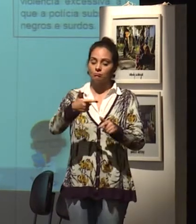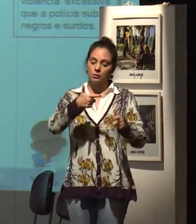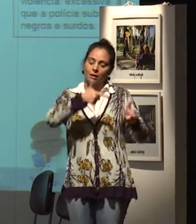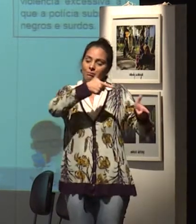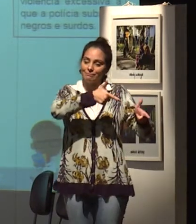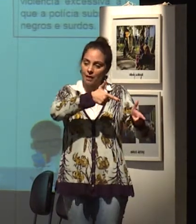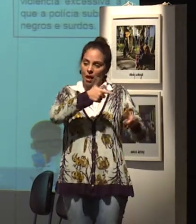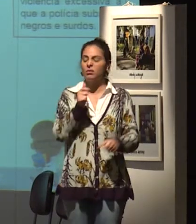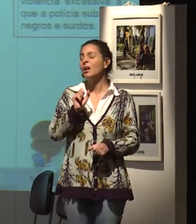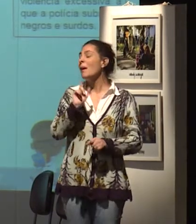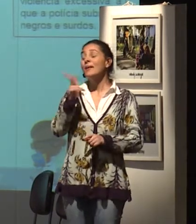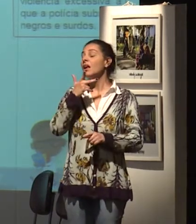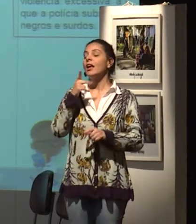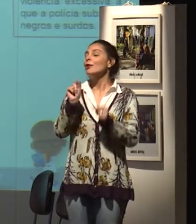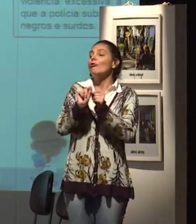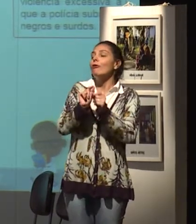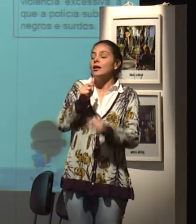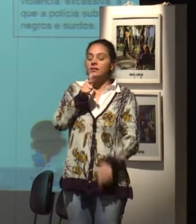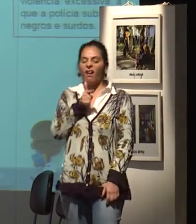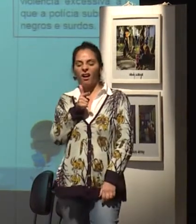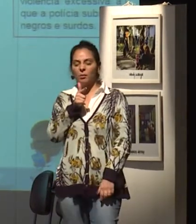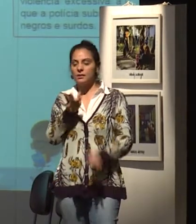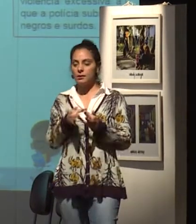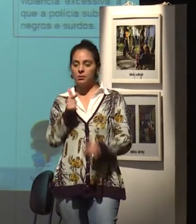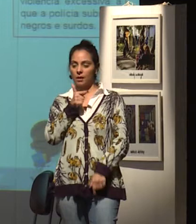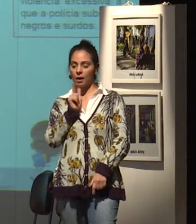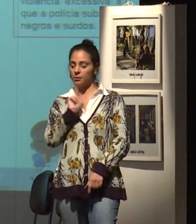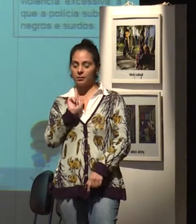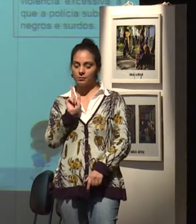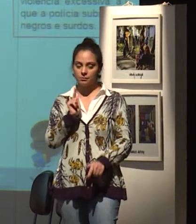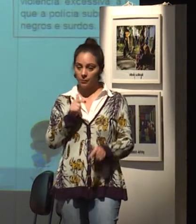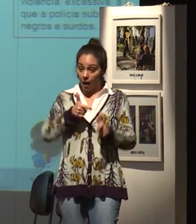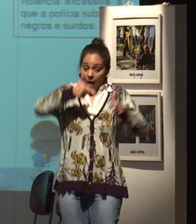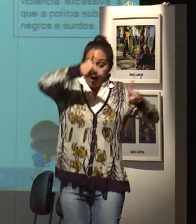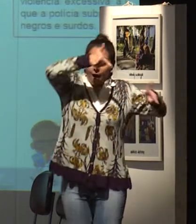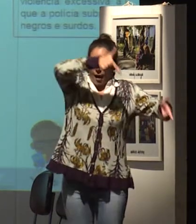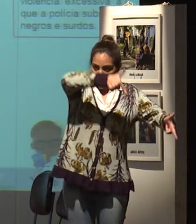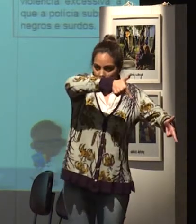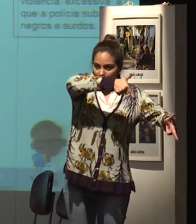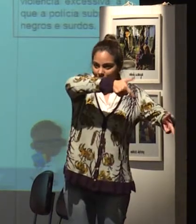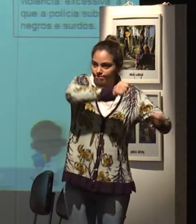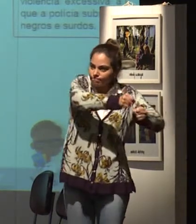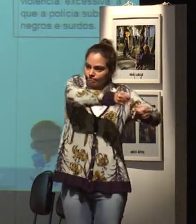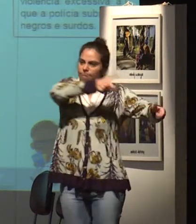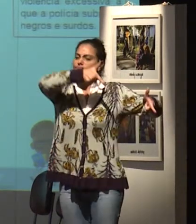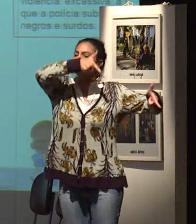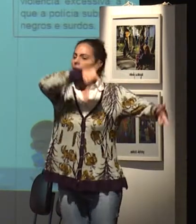mas ele faz esse sinal. E ele não faz assim uma arma simples. Ele usa os braços alongados,